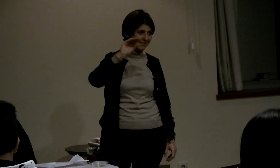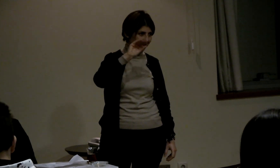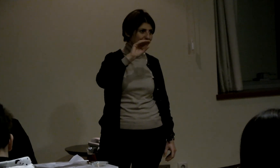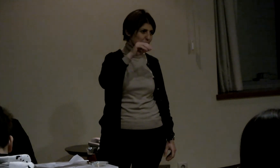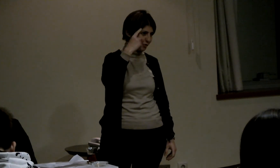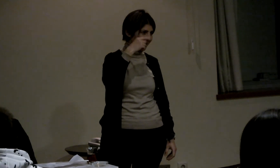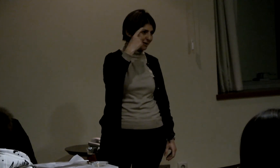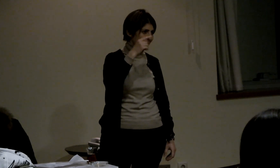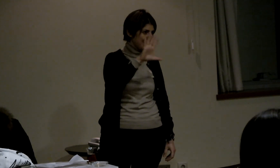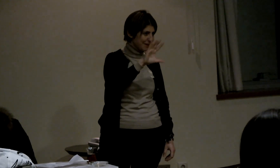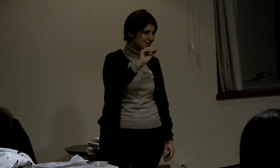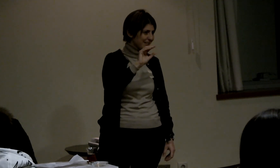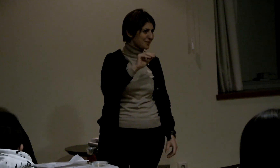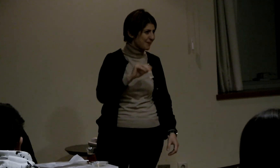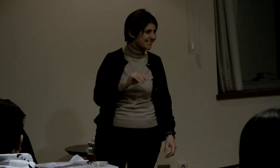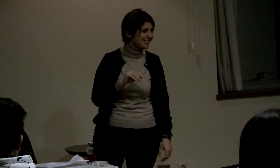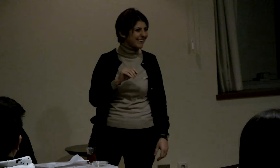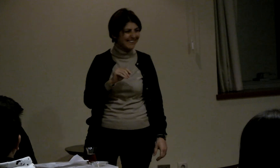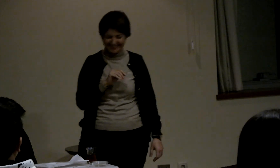Pasta. Son olarak mı ya? 5 çay yok. Pasta var ya.